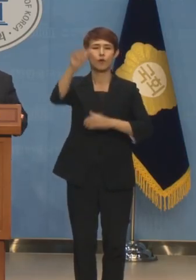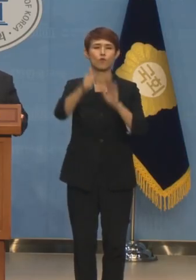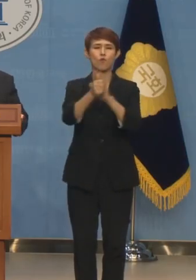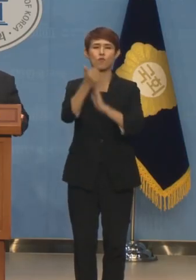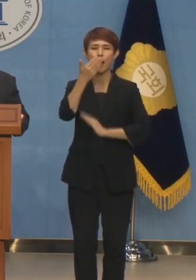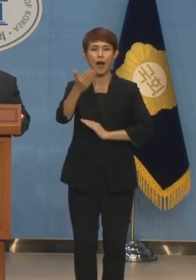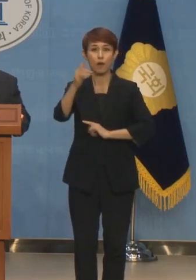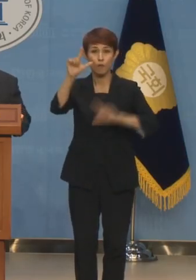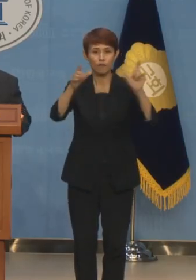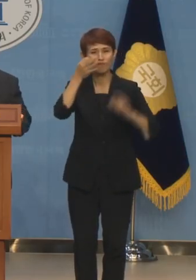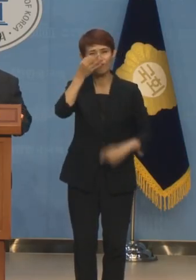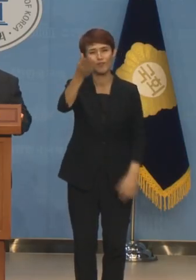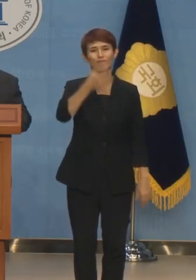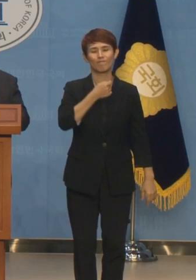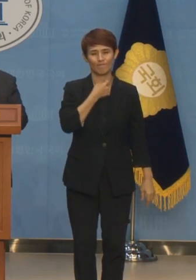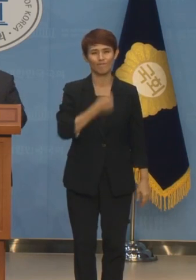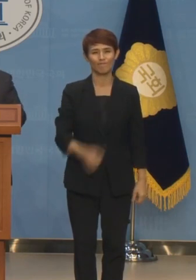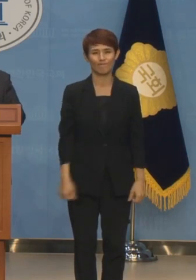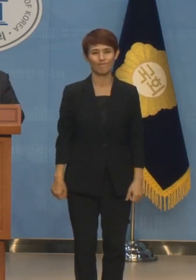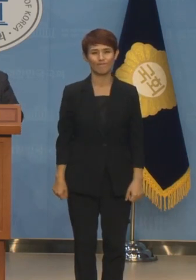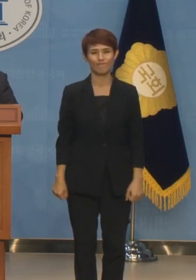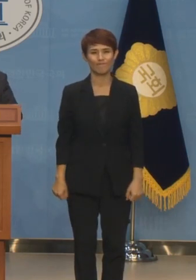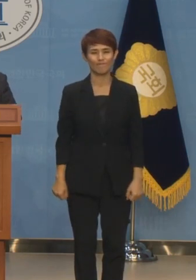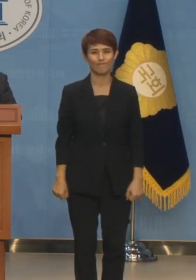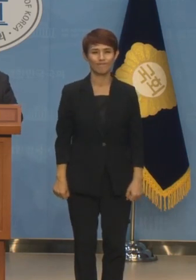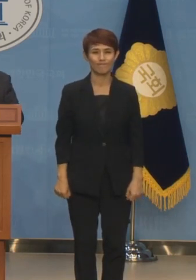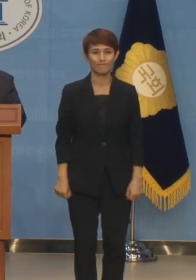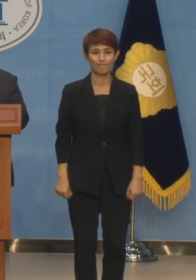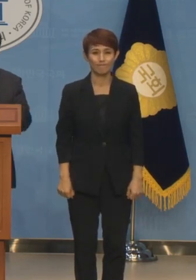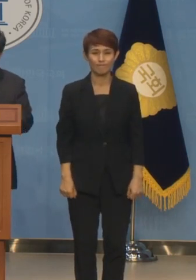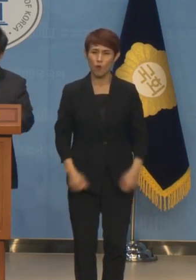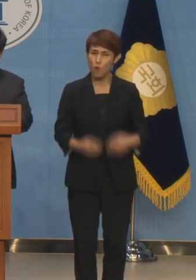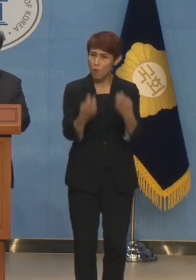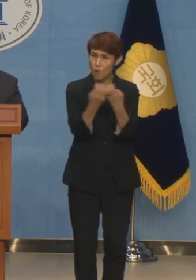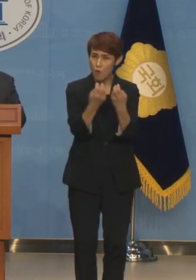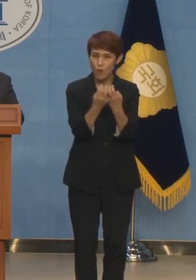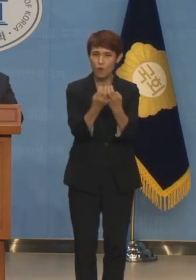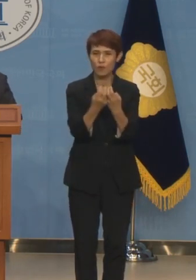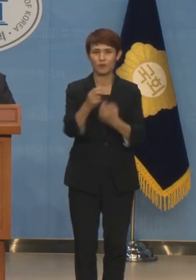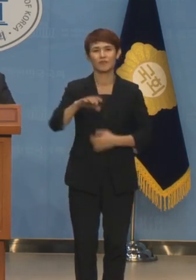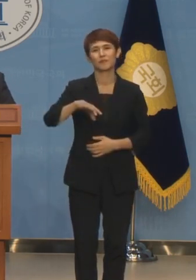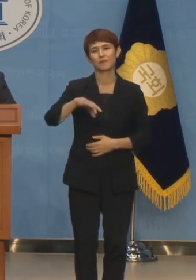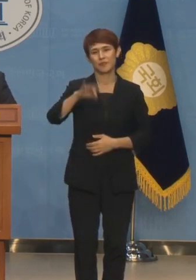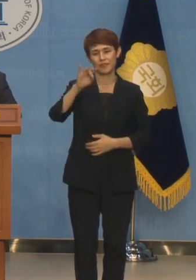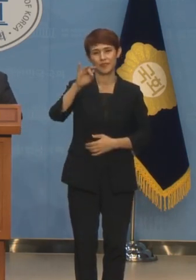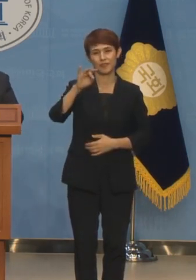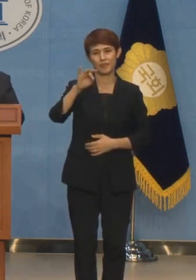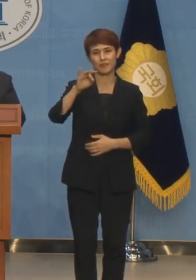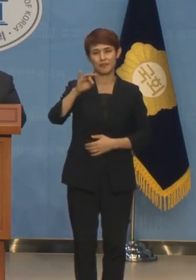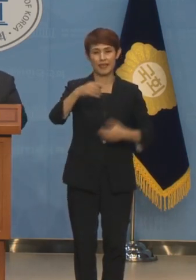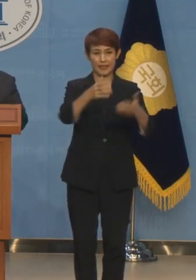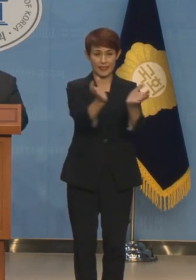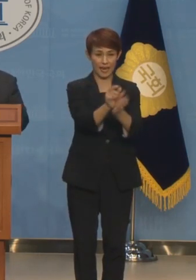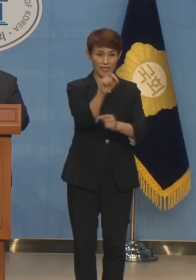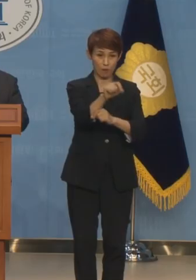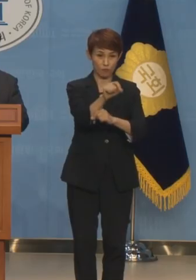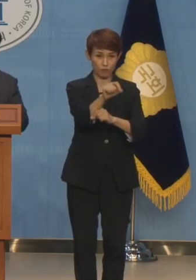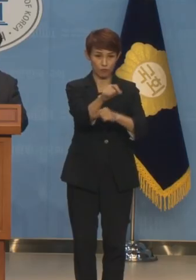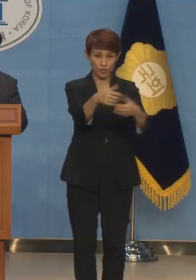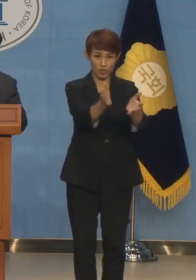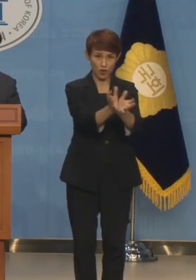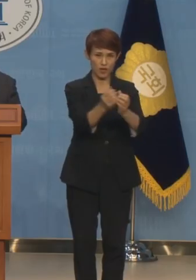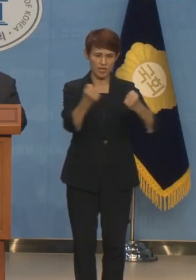있는지 보여드리겠습니다. 이를 위해 우선 당 사무처 조직에